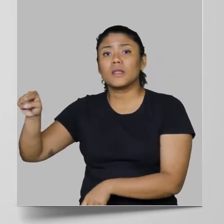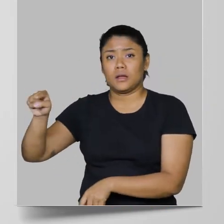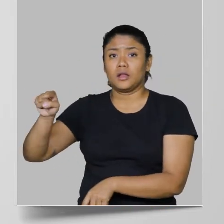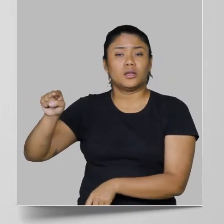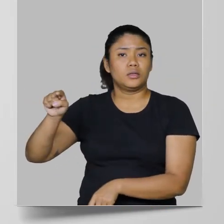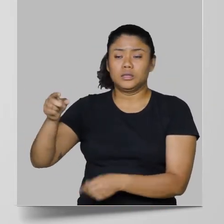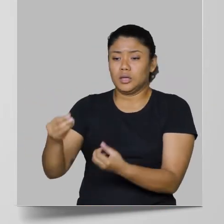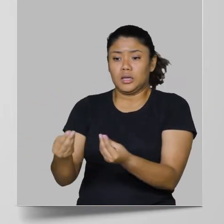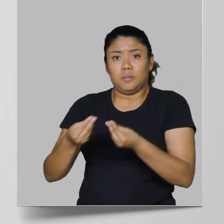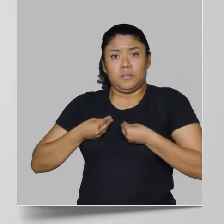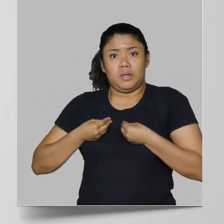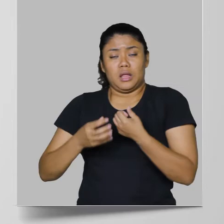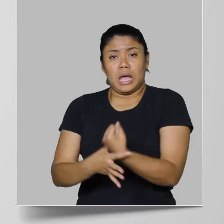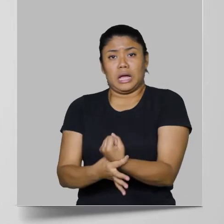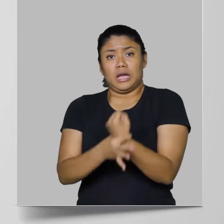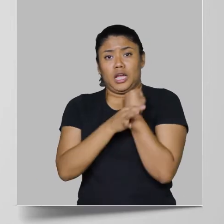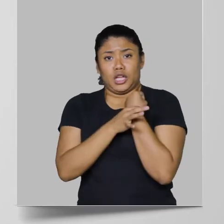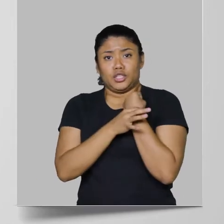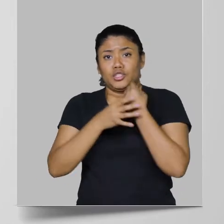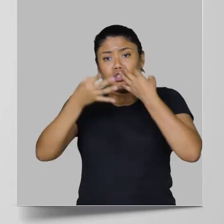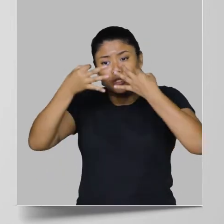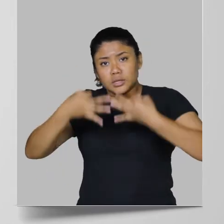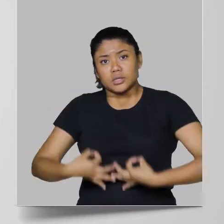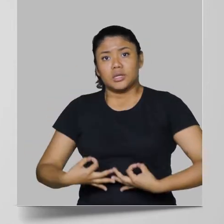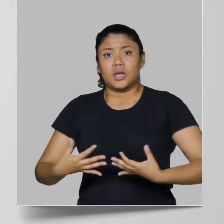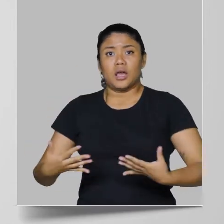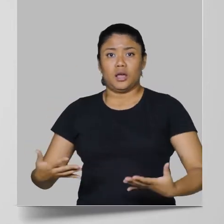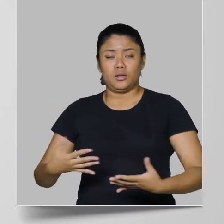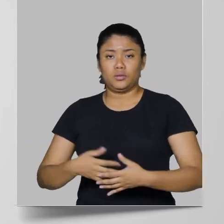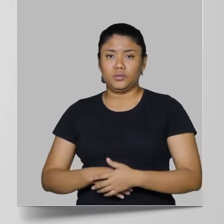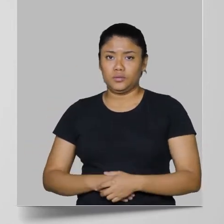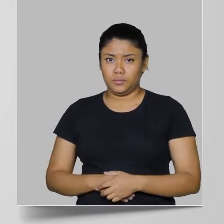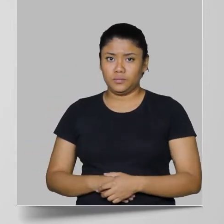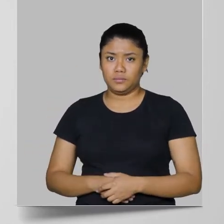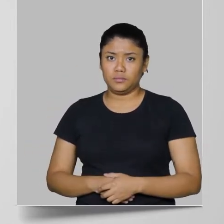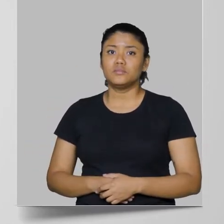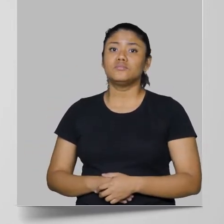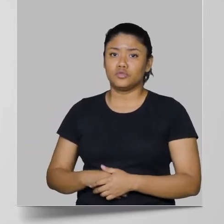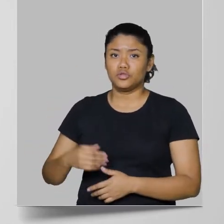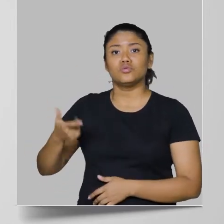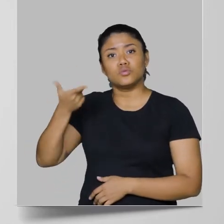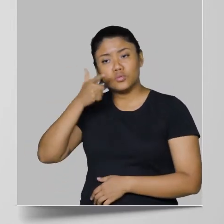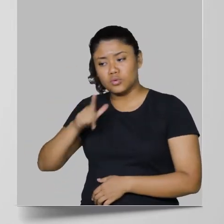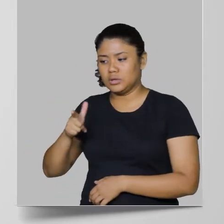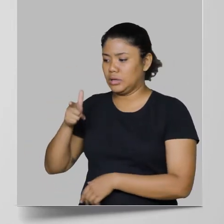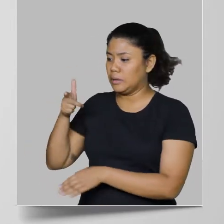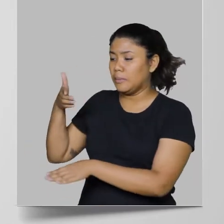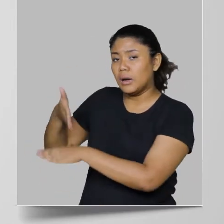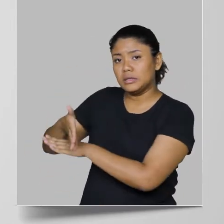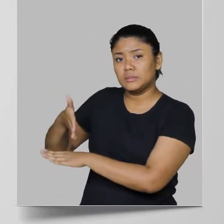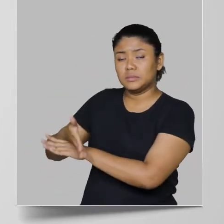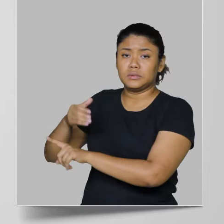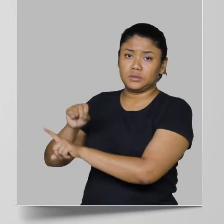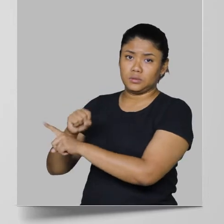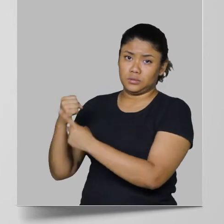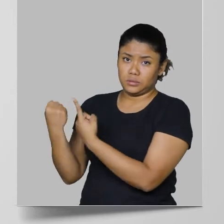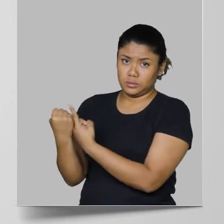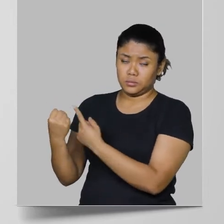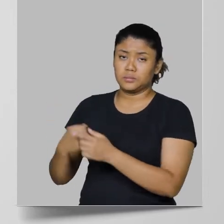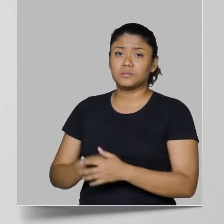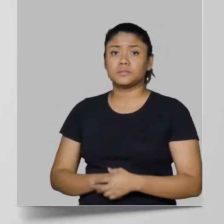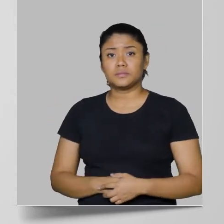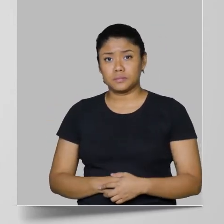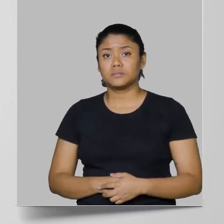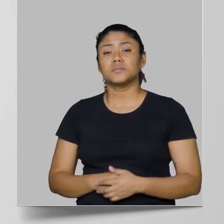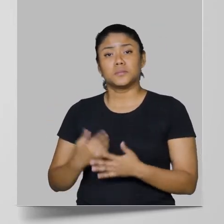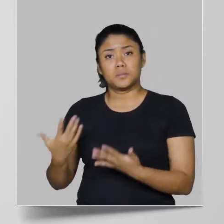sociedade que não provê as garantias para que a gente participe plenamente em contato discussões. Então o modelo social vai